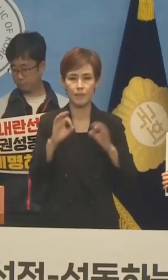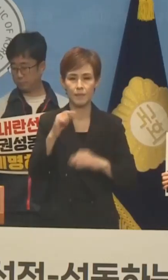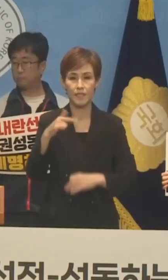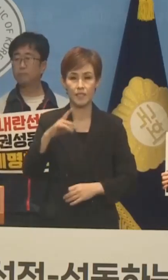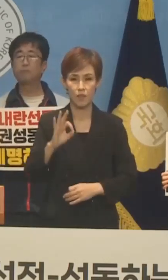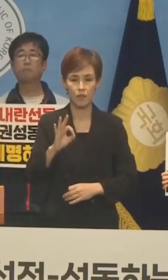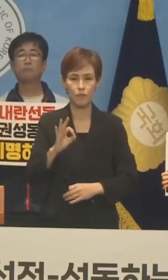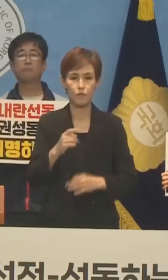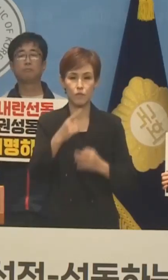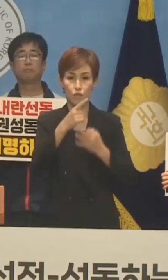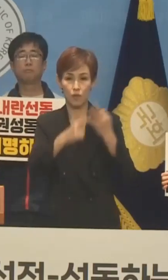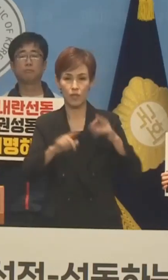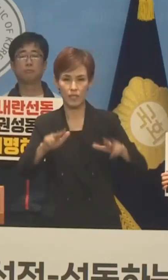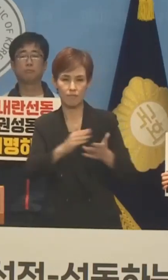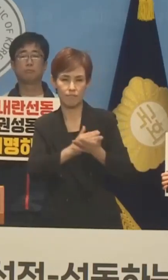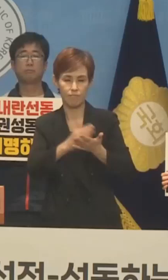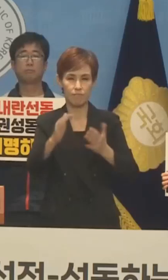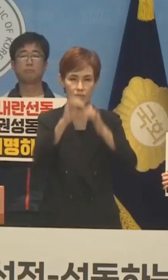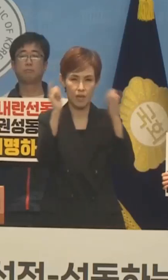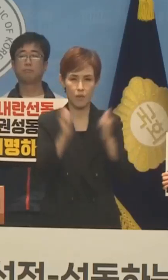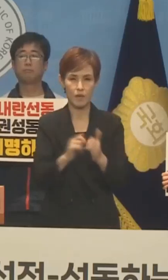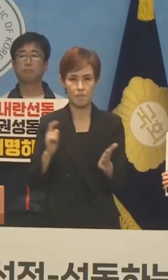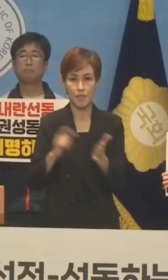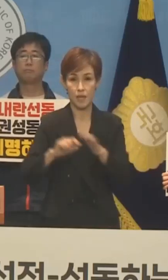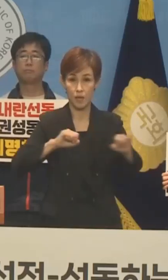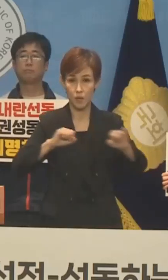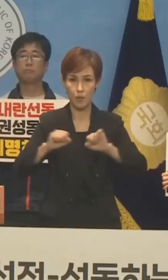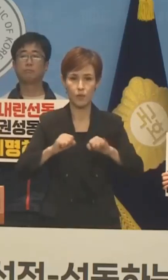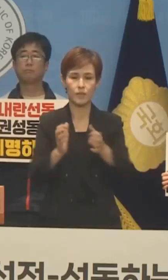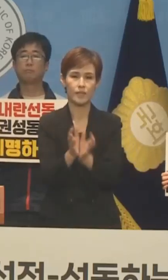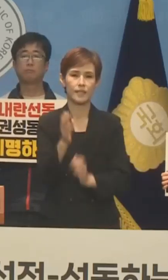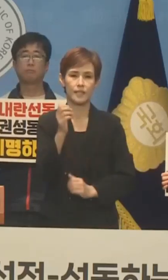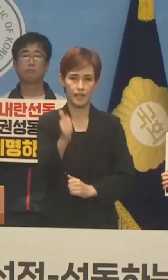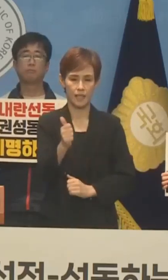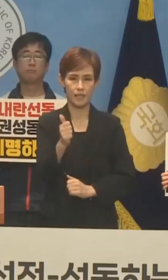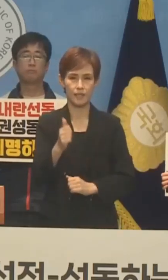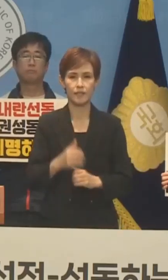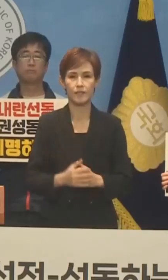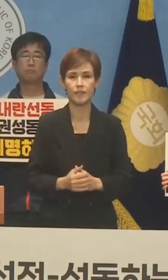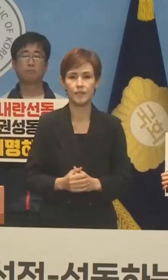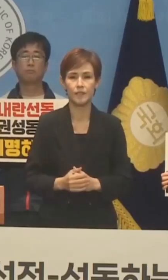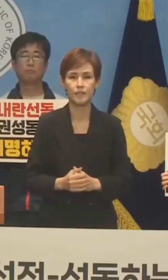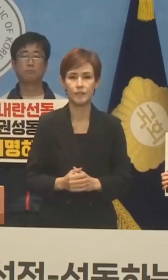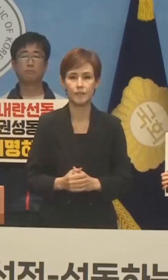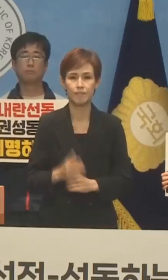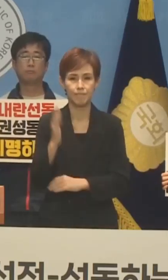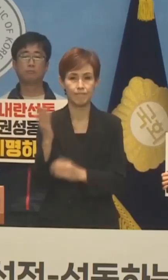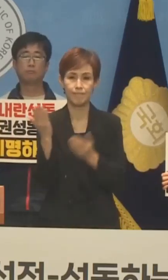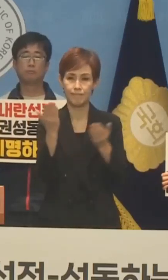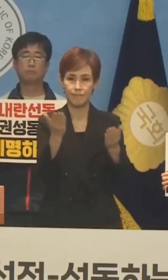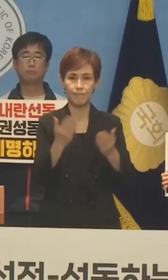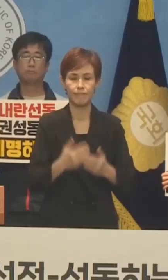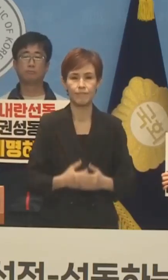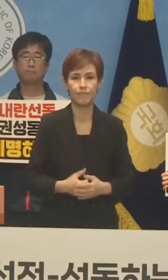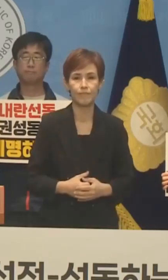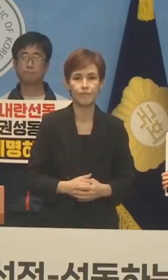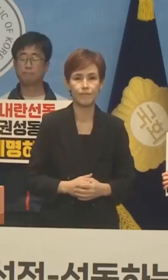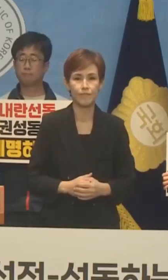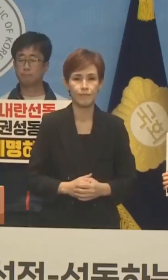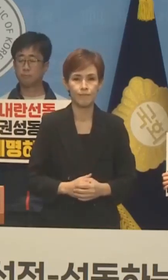김은정 윤석열 즉각퇴진 사회대개혁 비상행동 공동의장 기후위기 비상행동 집행위원장님의 발언 듣도록 하겠습니다.